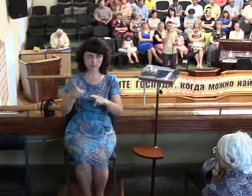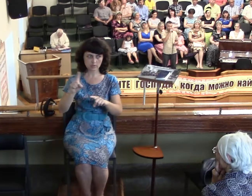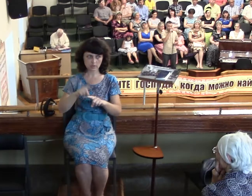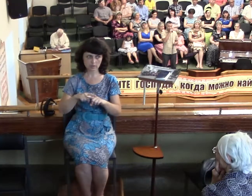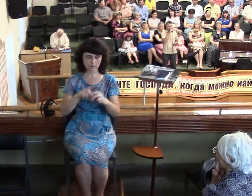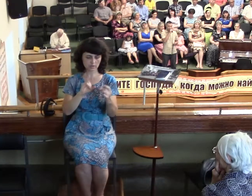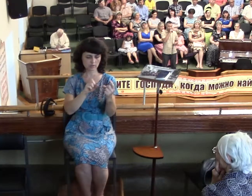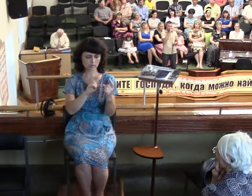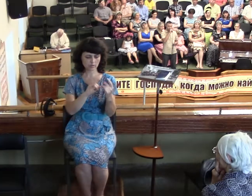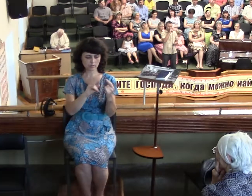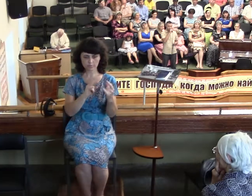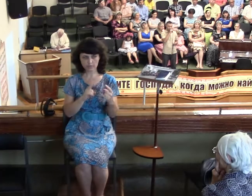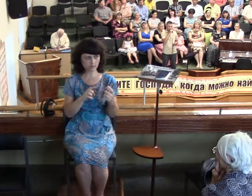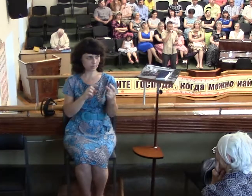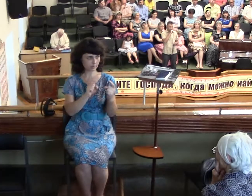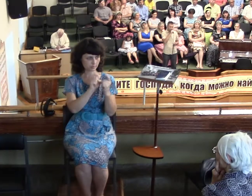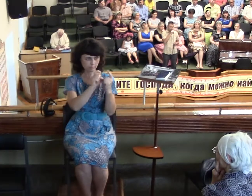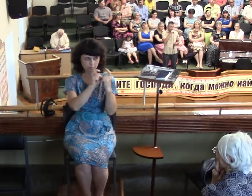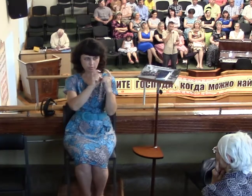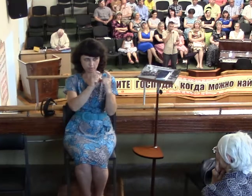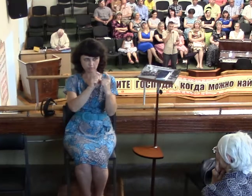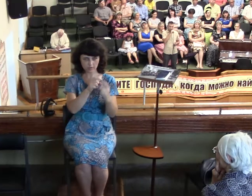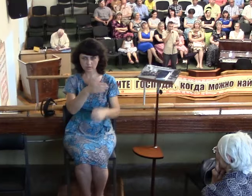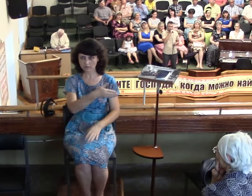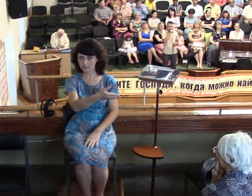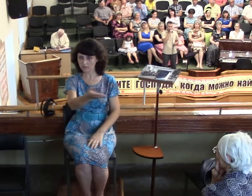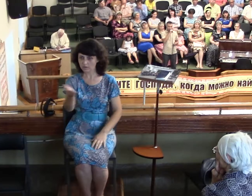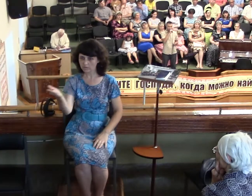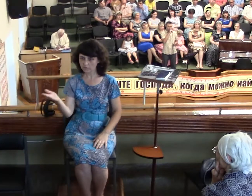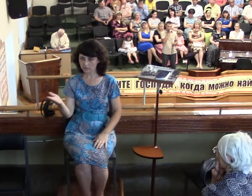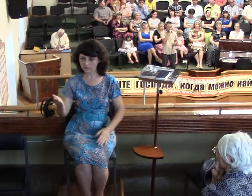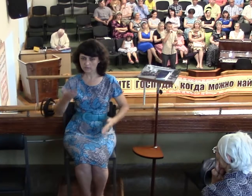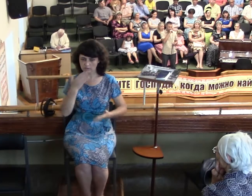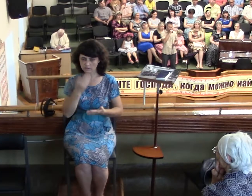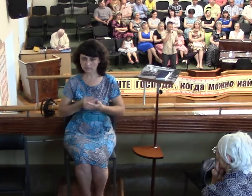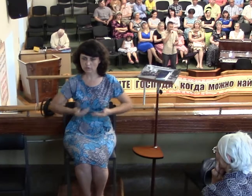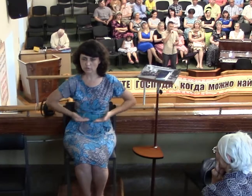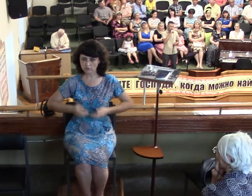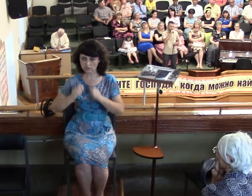Мы жизнь отдаем в твои руки,